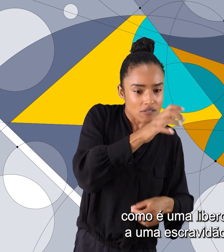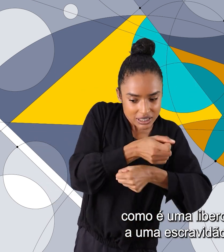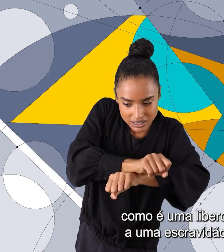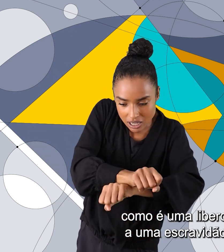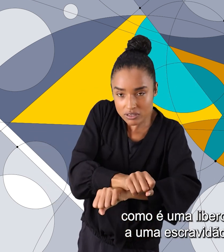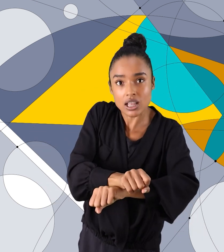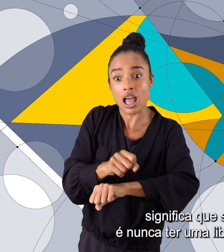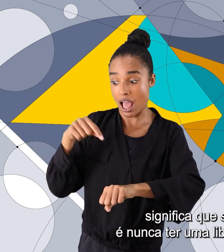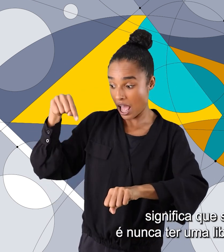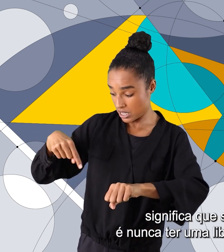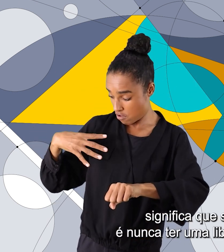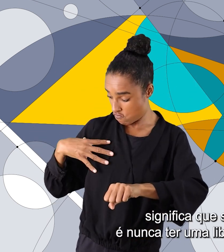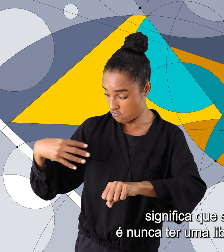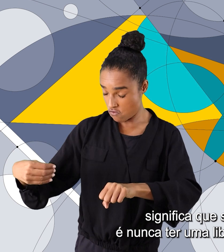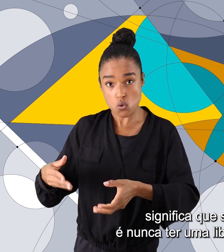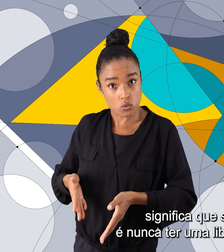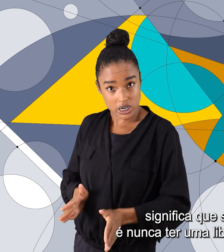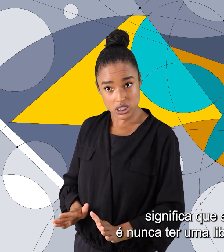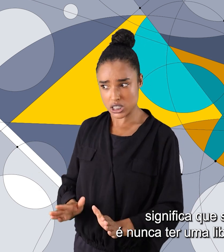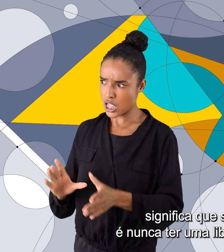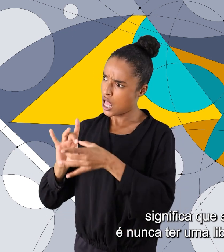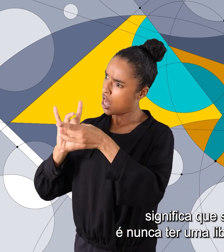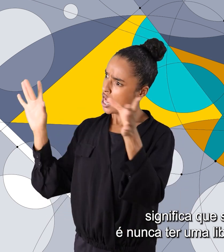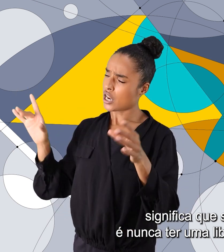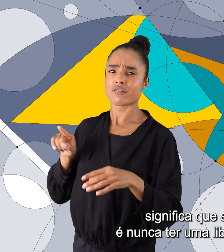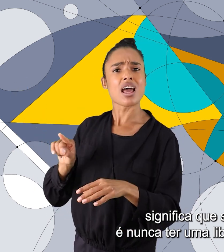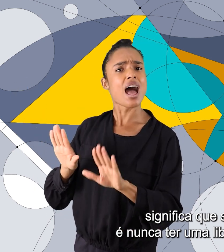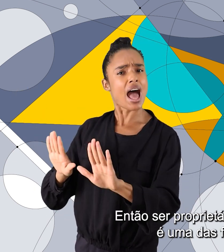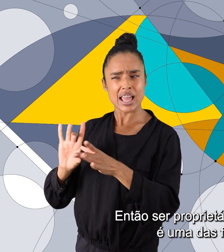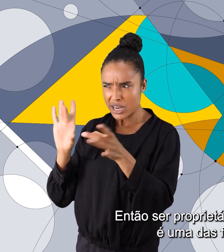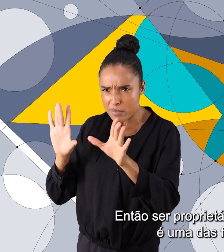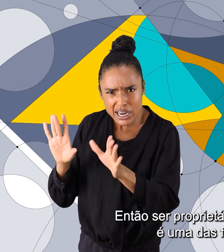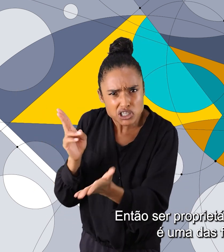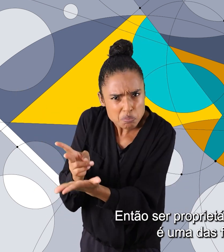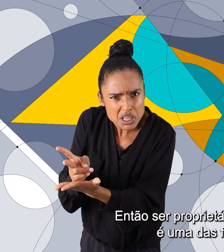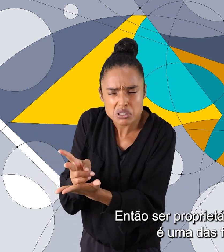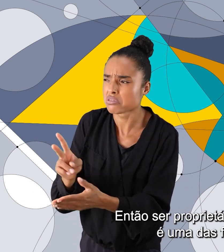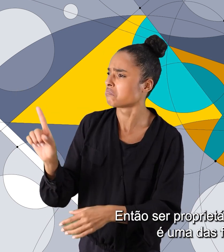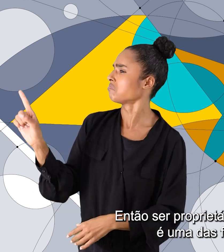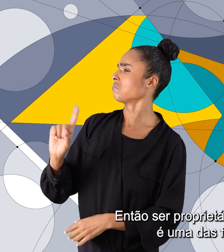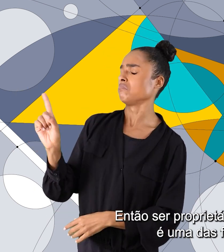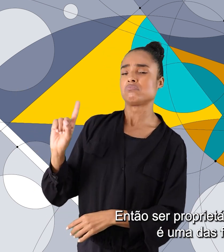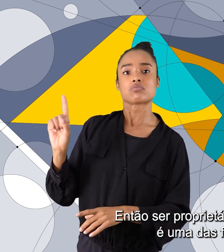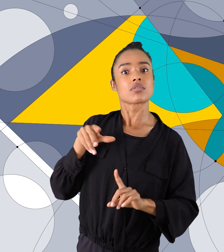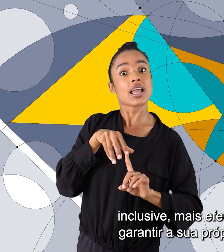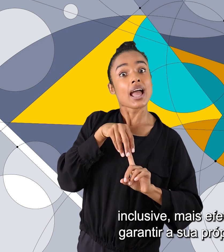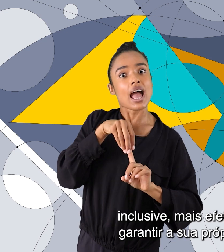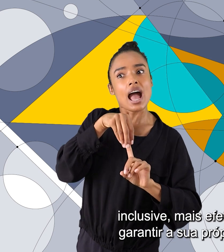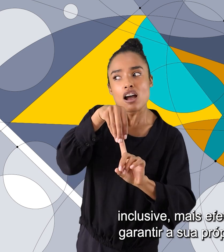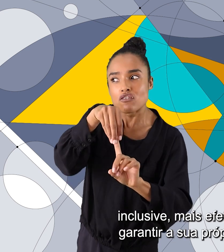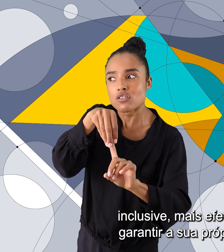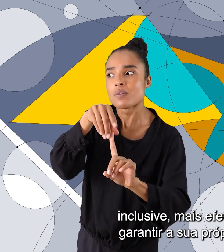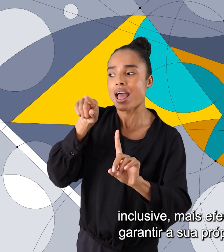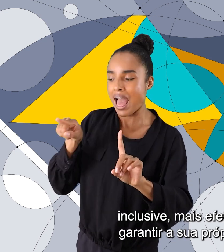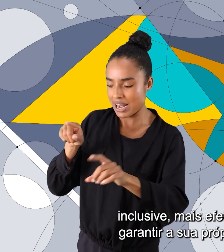escravidão racializada, significa que ser negro é nunca ter uma liberdade plena. Então, ser proprietário de escravo é uma das formas, inclusive,